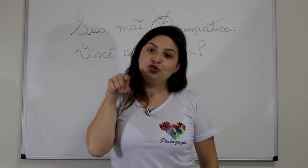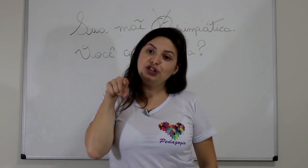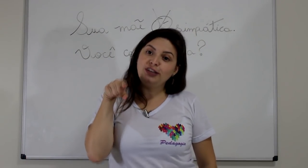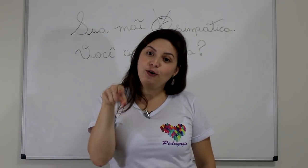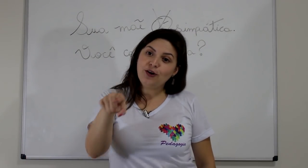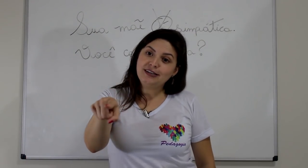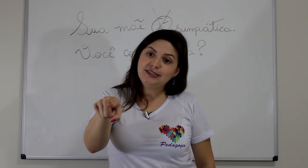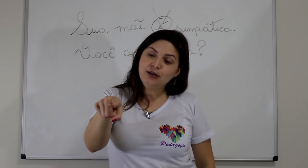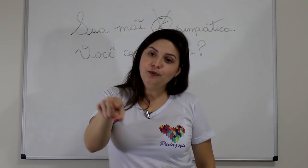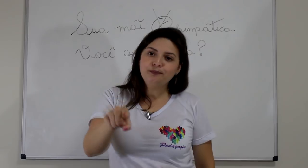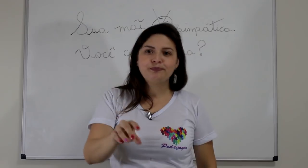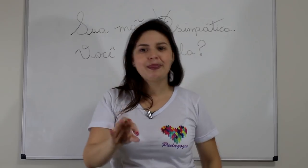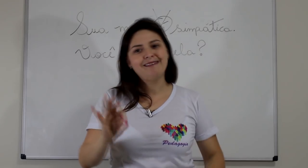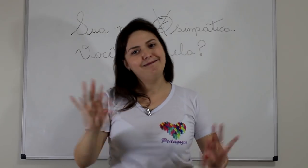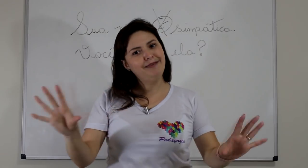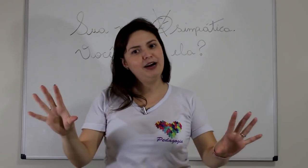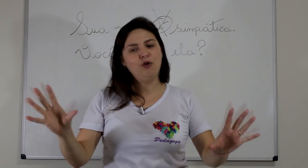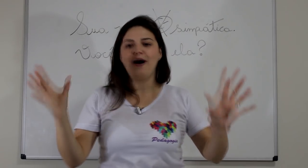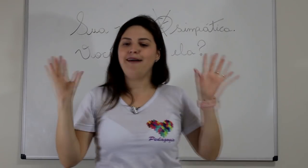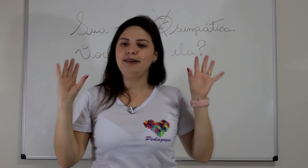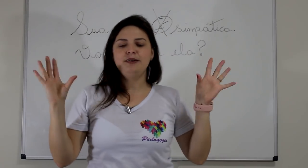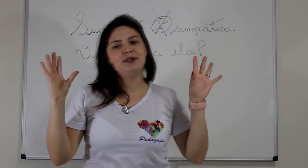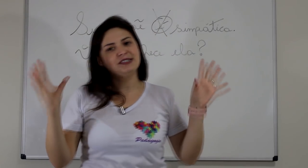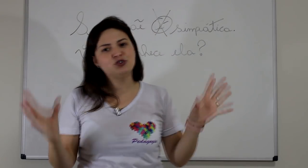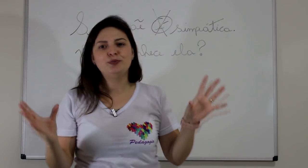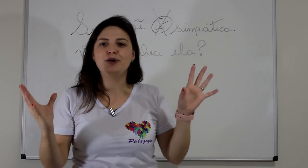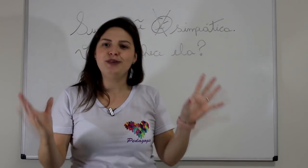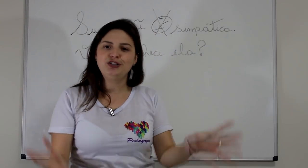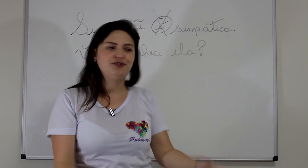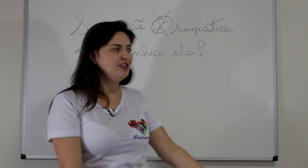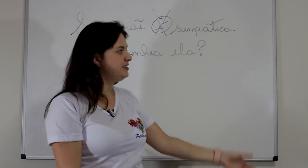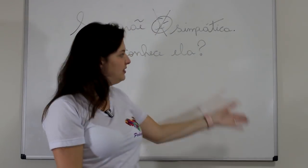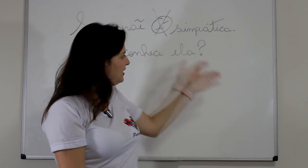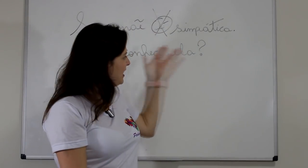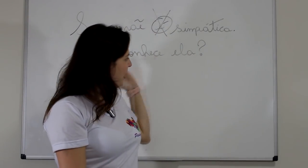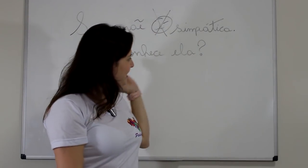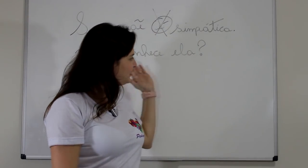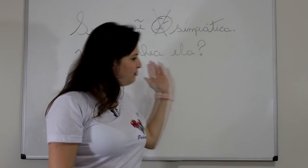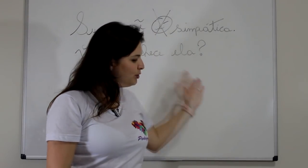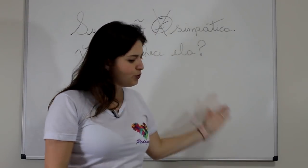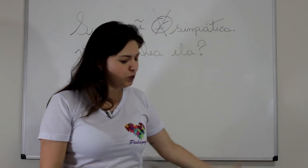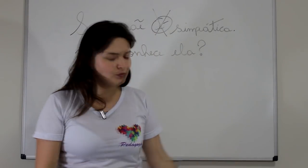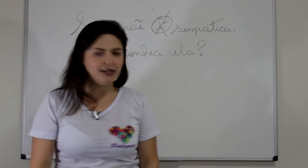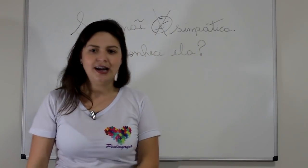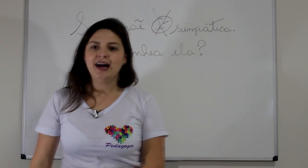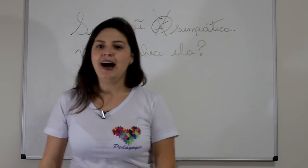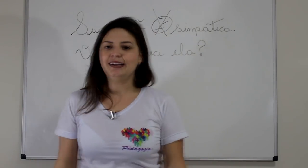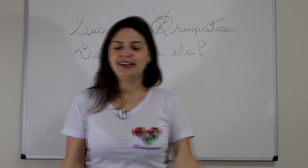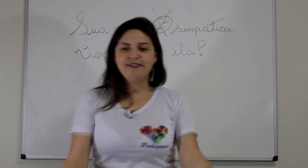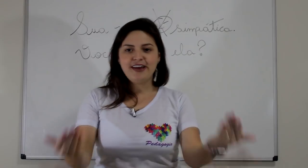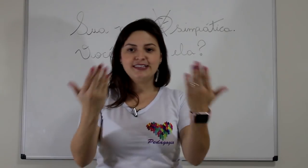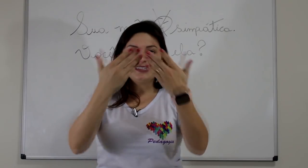de interrogação? Não. A Libras nos permite fazer essa pergunta através